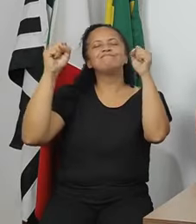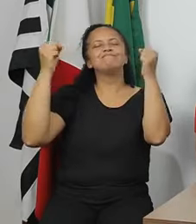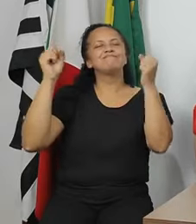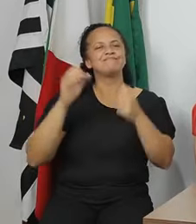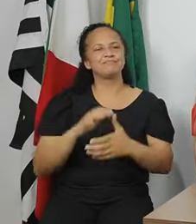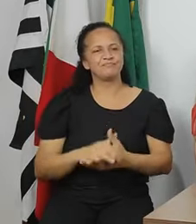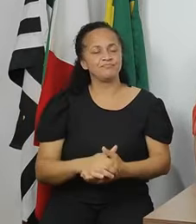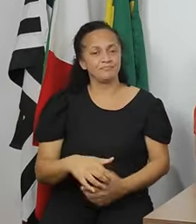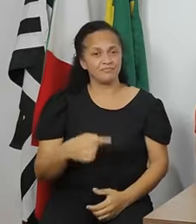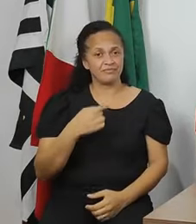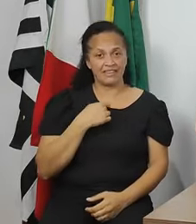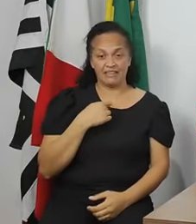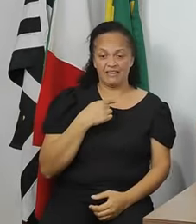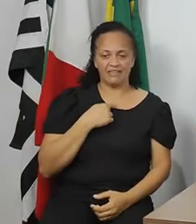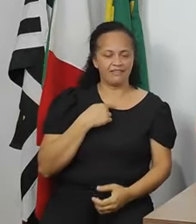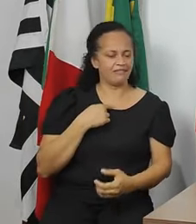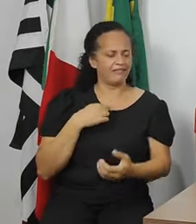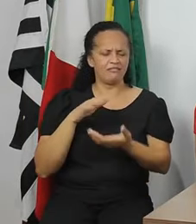Eu não sou